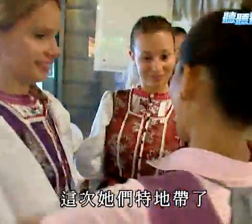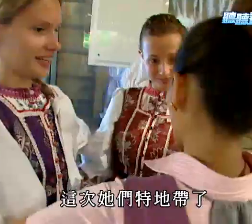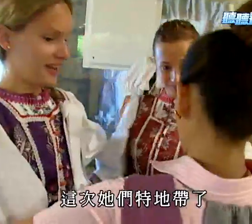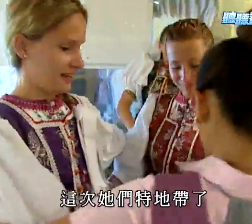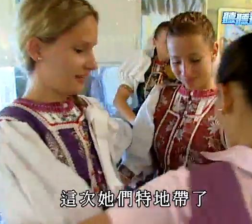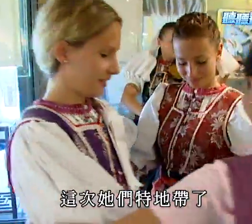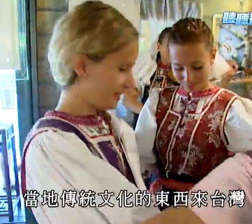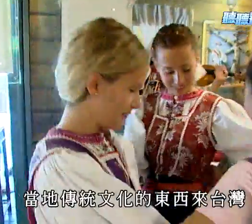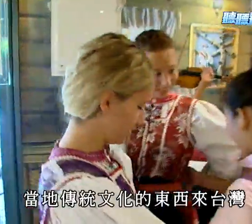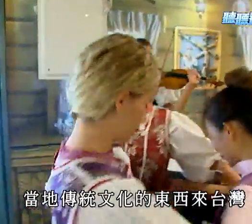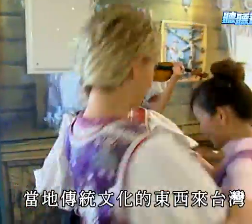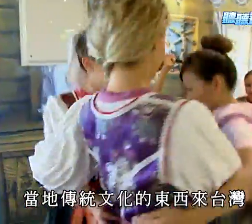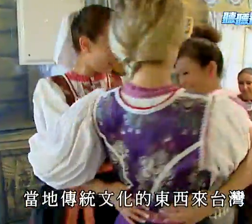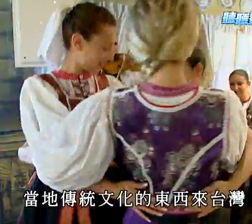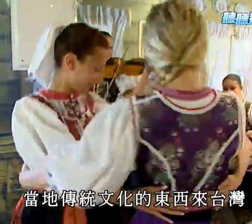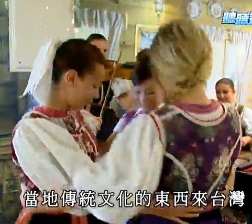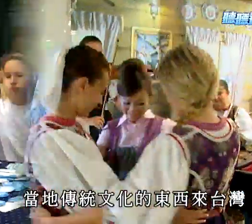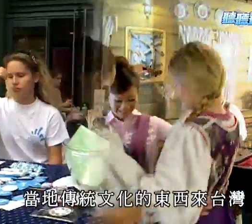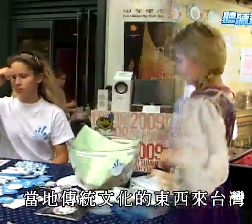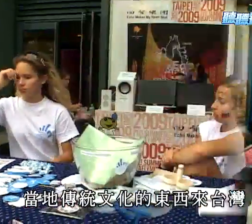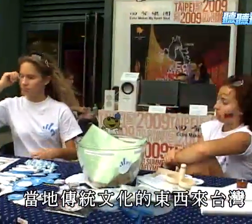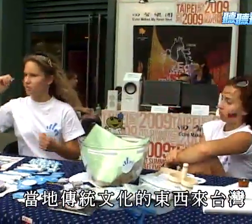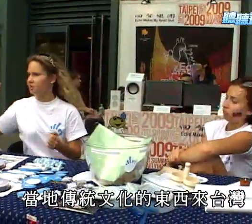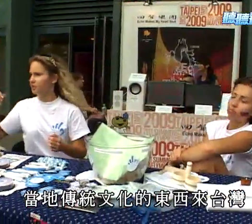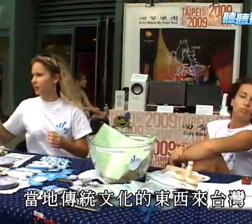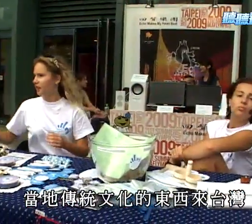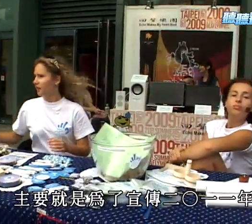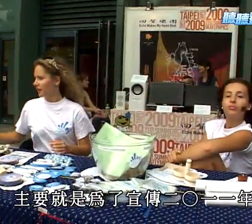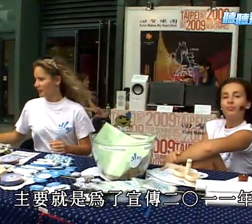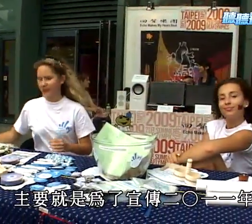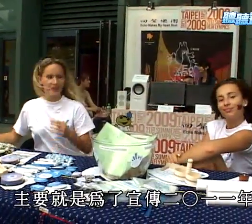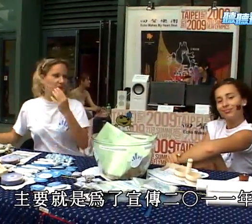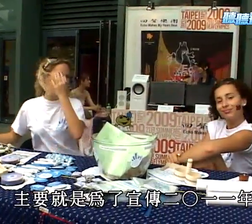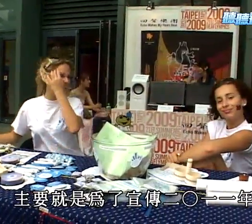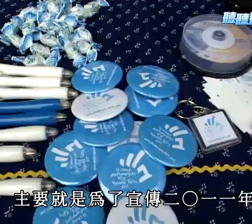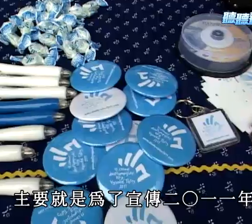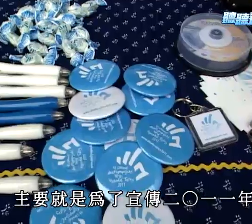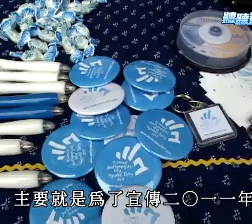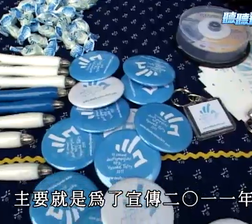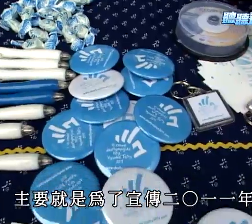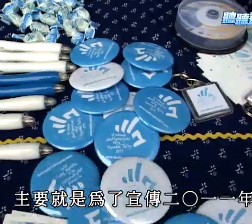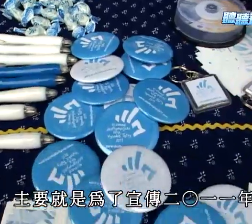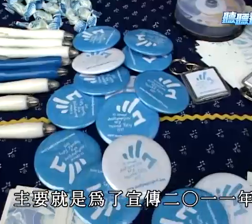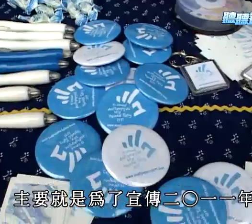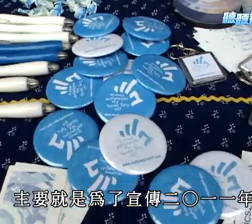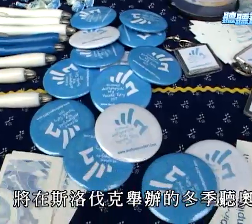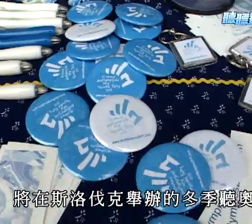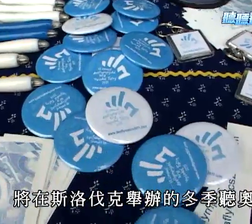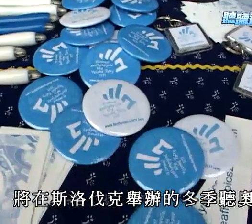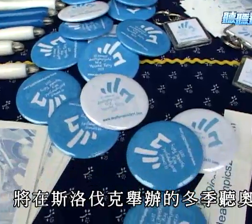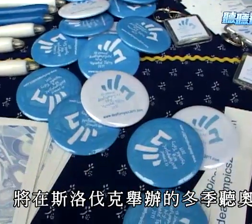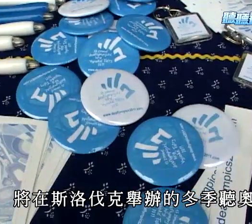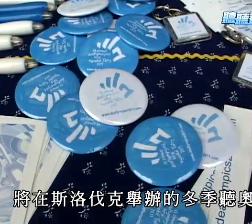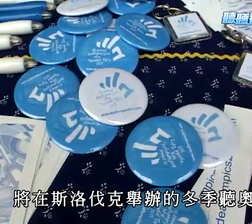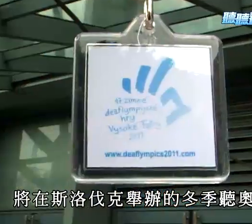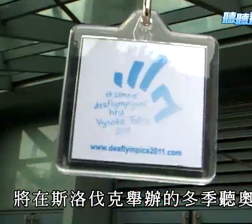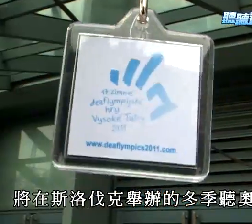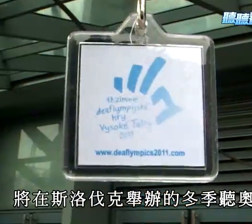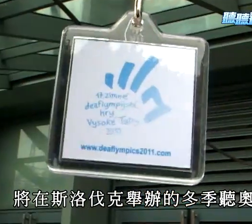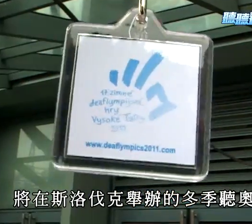地带了当地传统文化的东西来台湾，主要就是为了宣传2011年将在斯洛伐克举办的冬